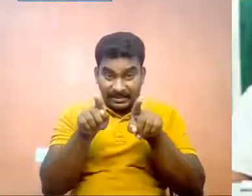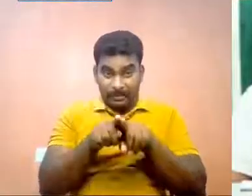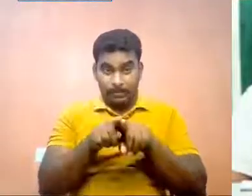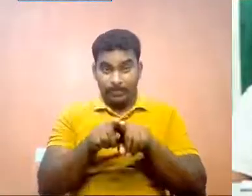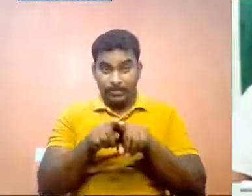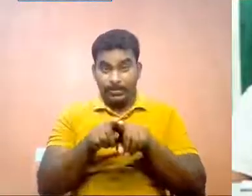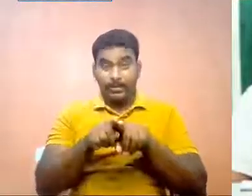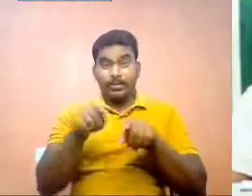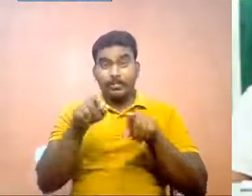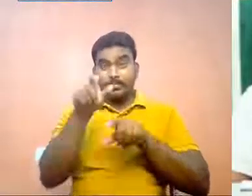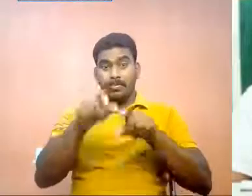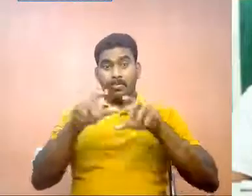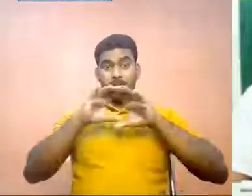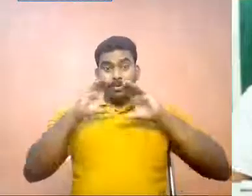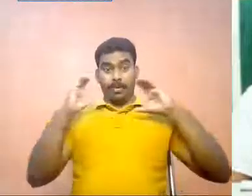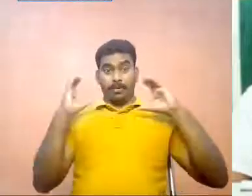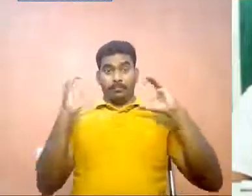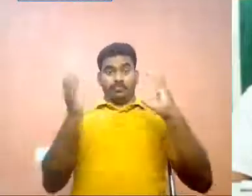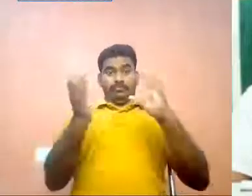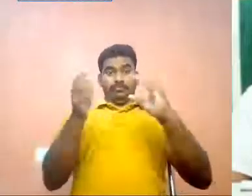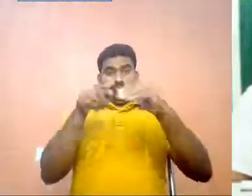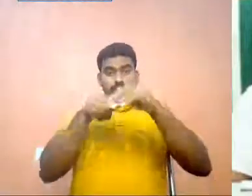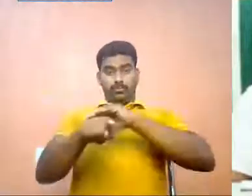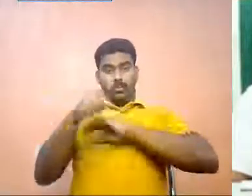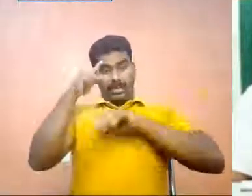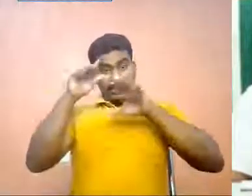ഒഴിവാക്കണം എന്ന് തന്നെ കണ്ടിട്ടുണ്ട്.